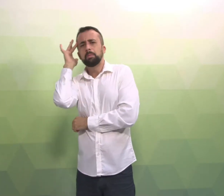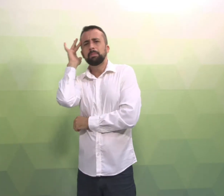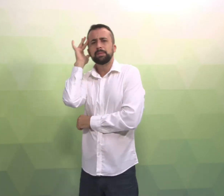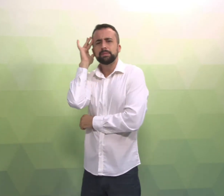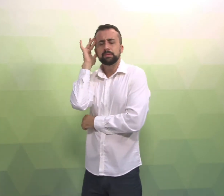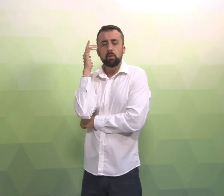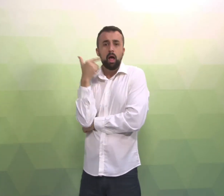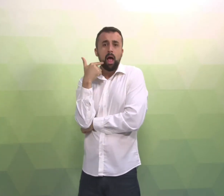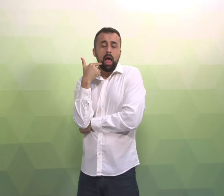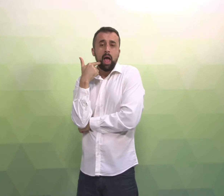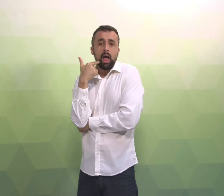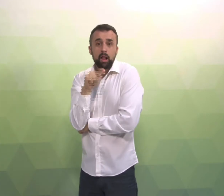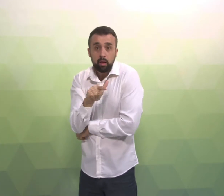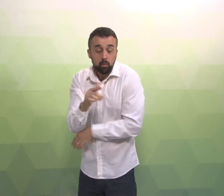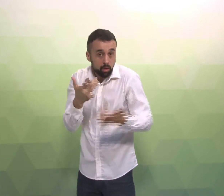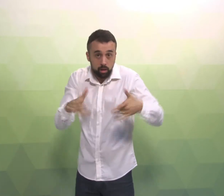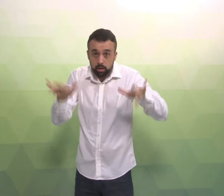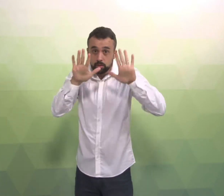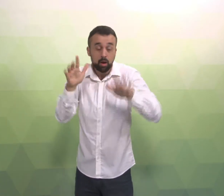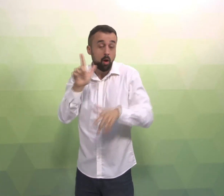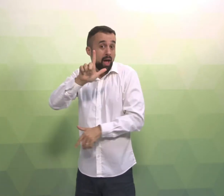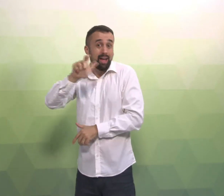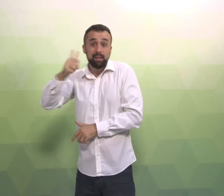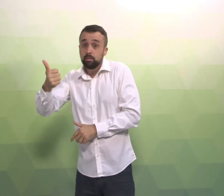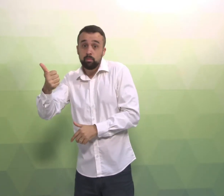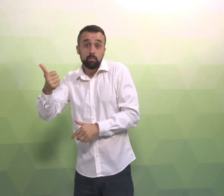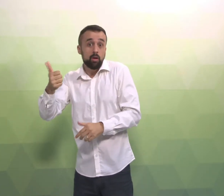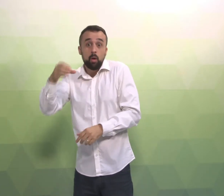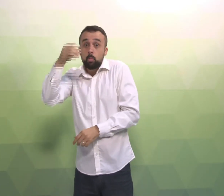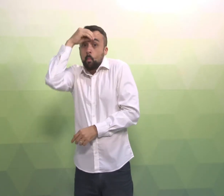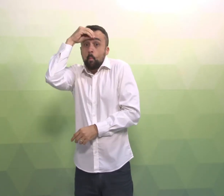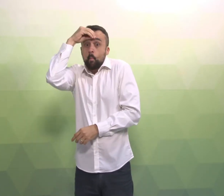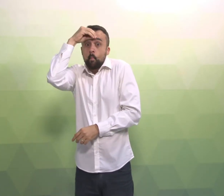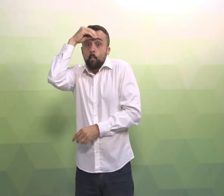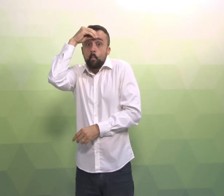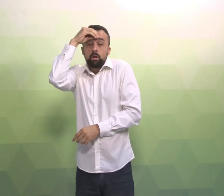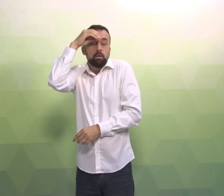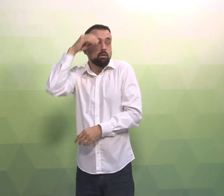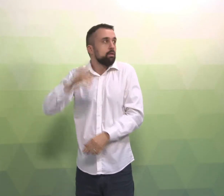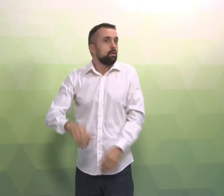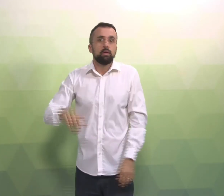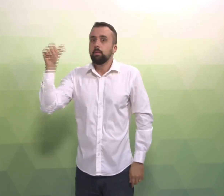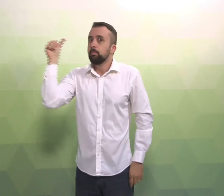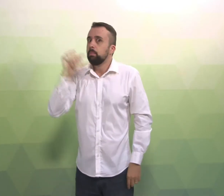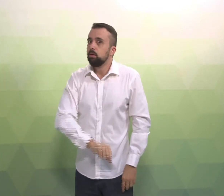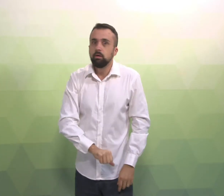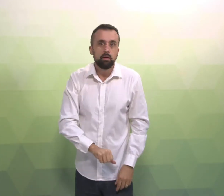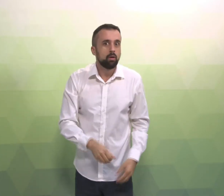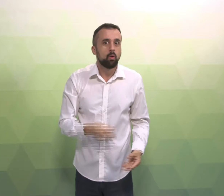Agora, imaginem uma pessoa que não aprendeu sua L1. Terrível, não é